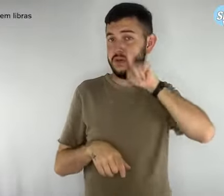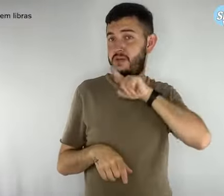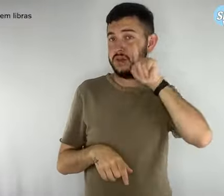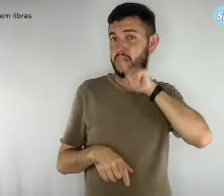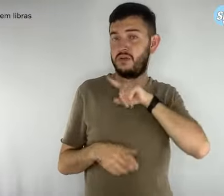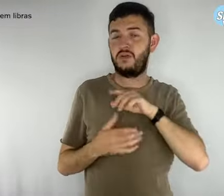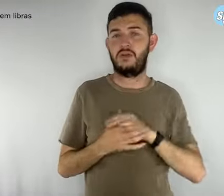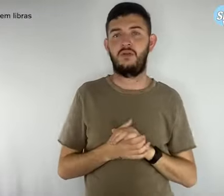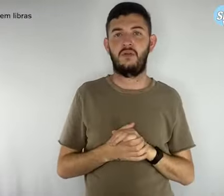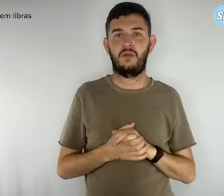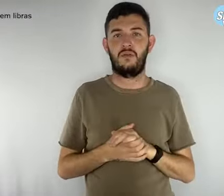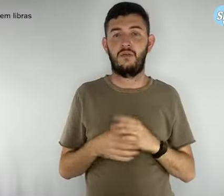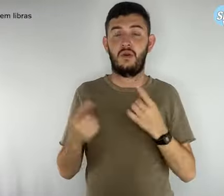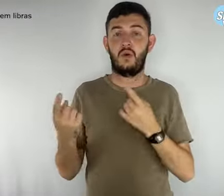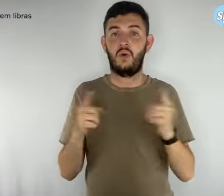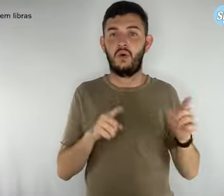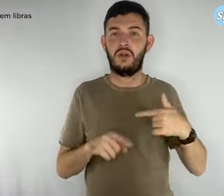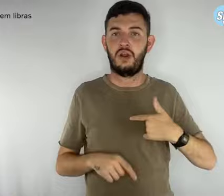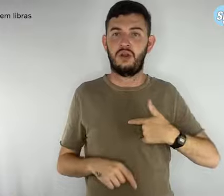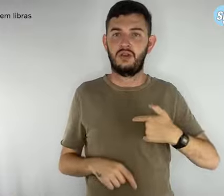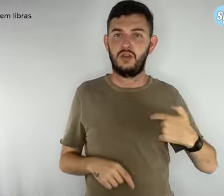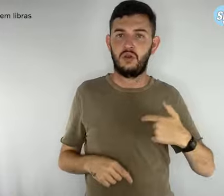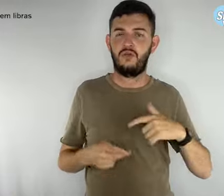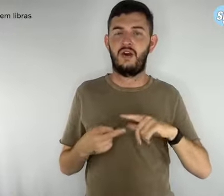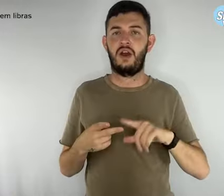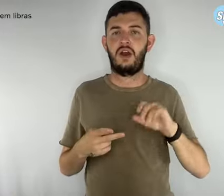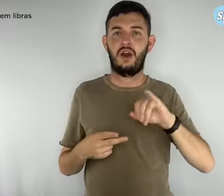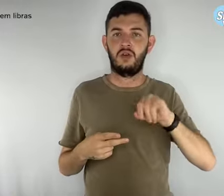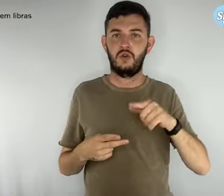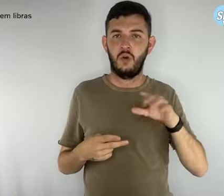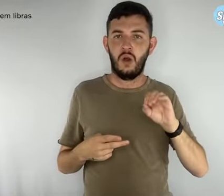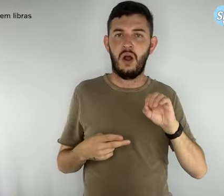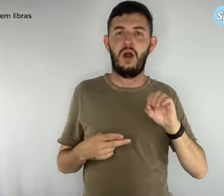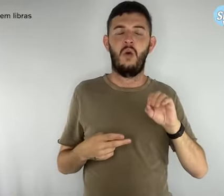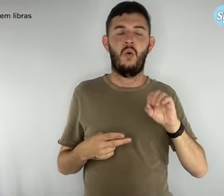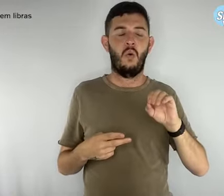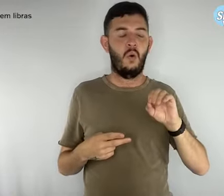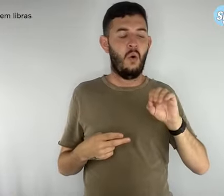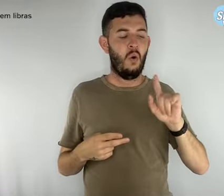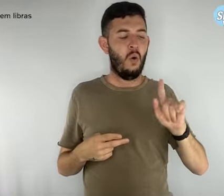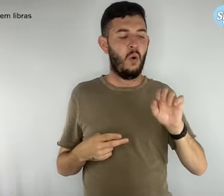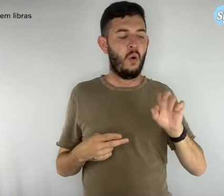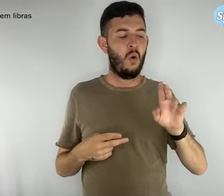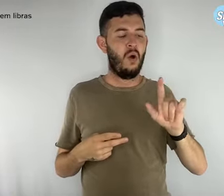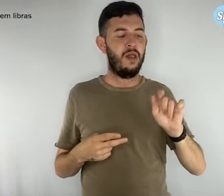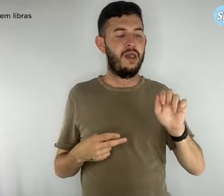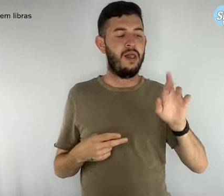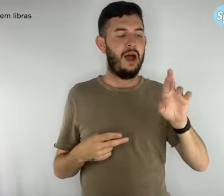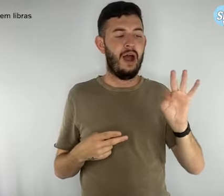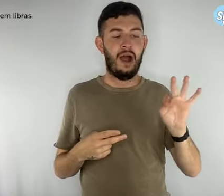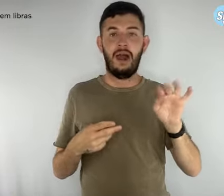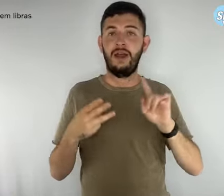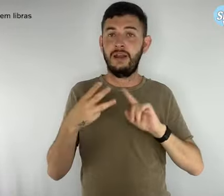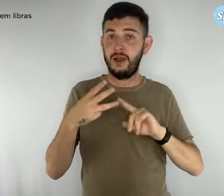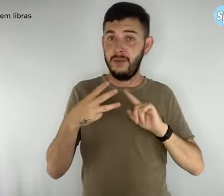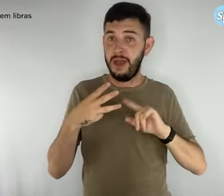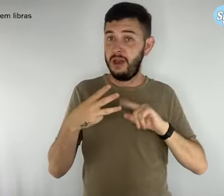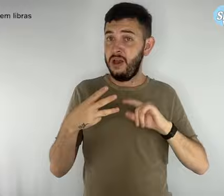da América. Contra Getúlio Vargas, João Goulart, Dilma Rousseff, que inclusive foi